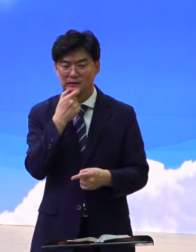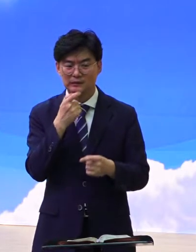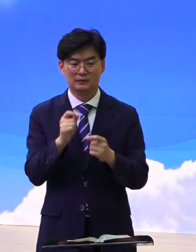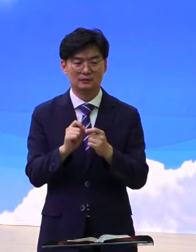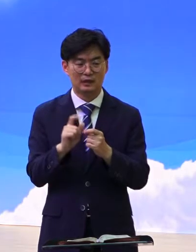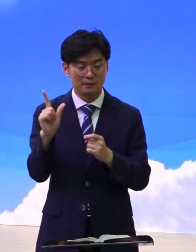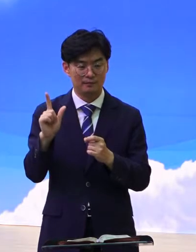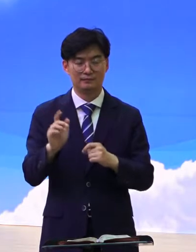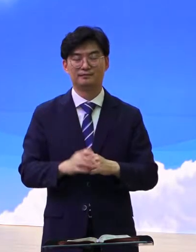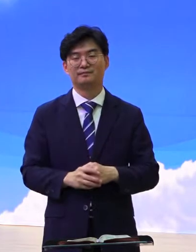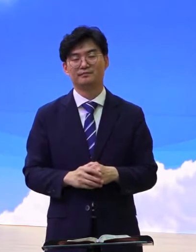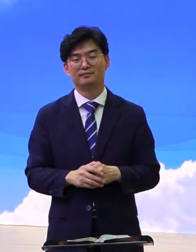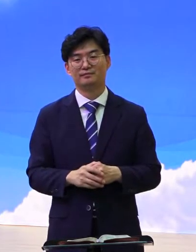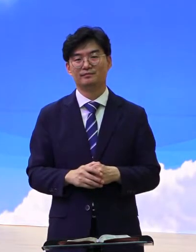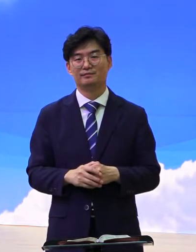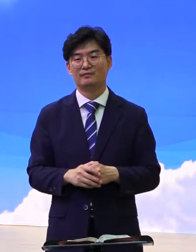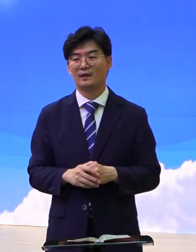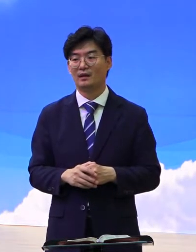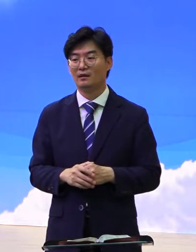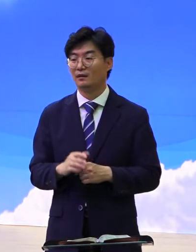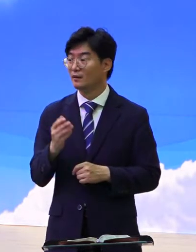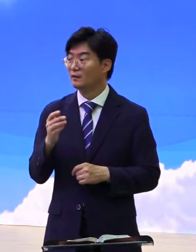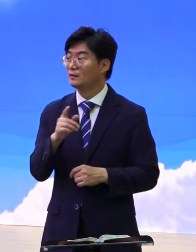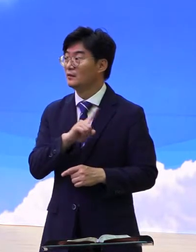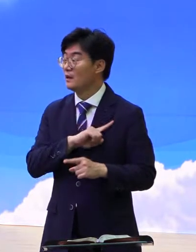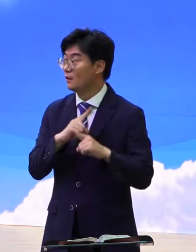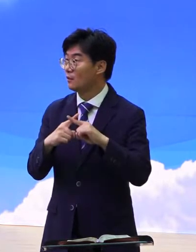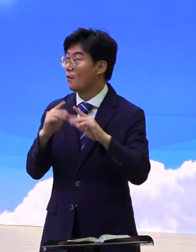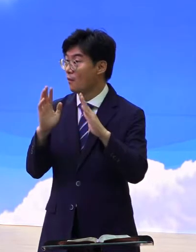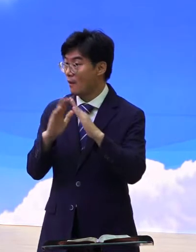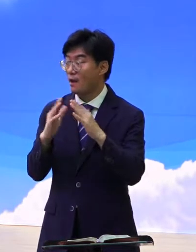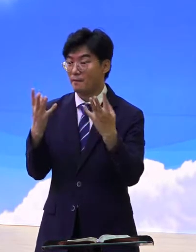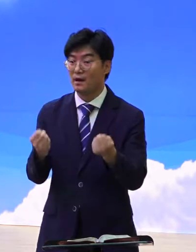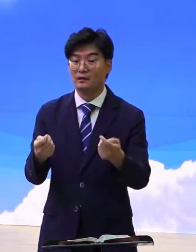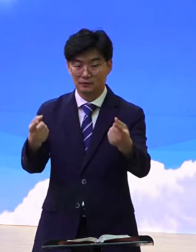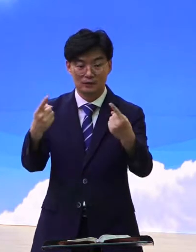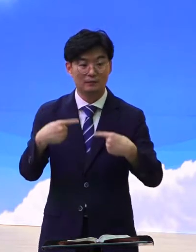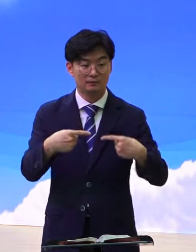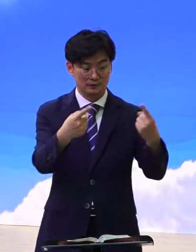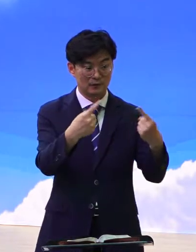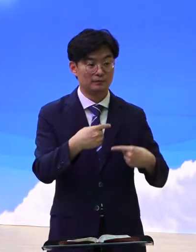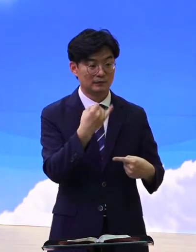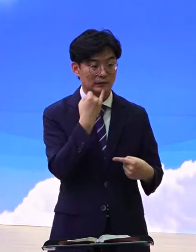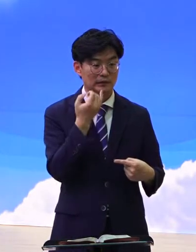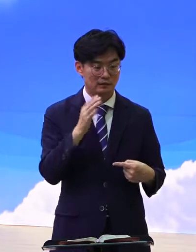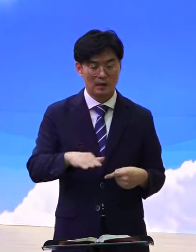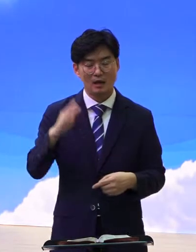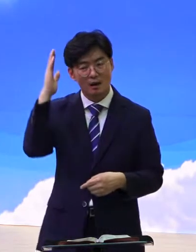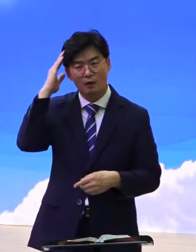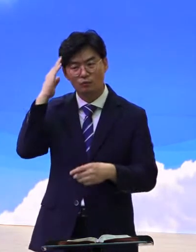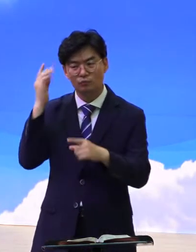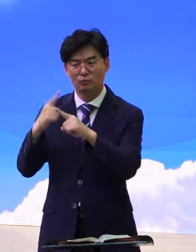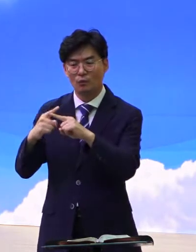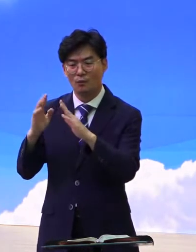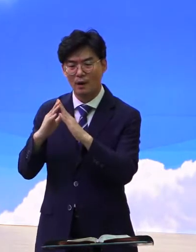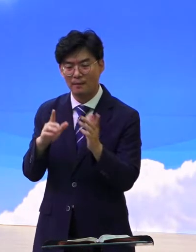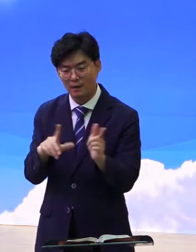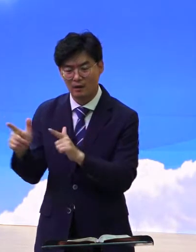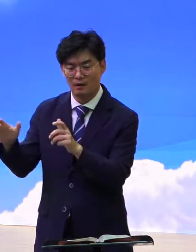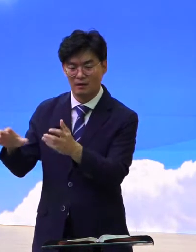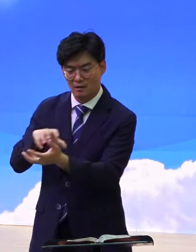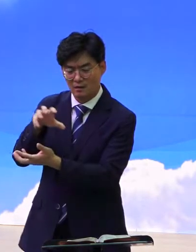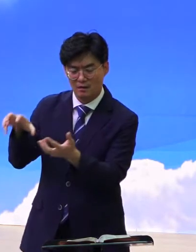그러던 분들이 우리 교회는 거의 다 예배 나오시니까 예배 현장에 지금 한국교회에 많은 분들이 나오고 있는지도 모르겠습니다. 어쨌든